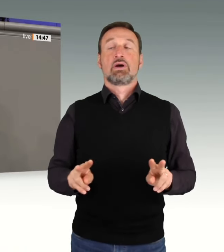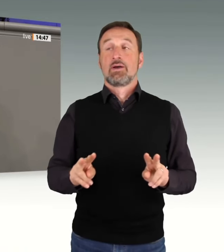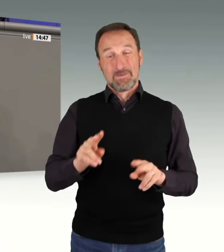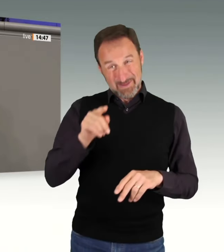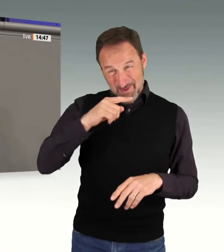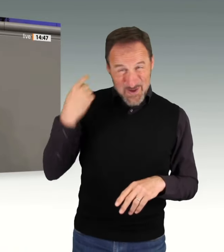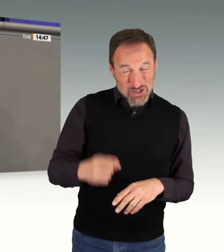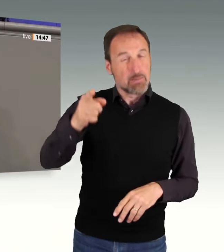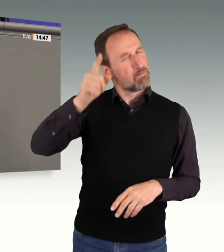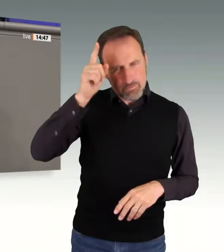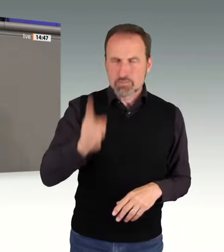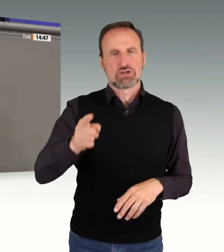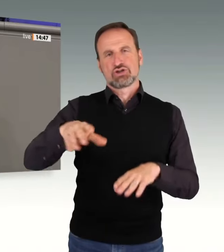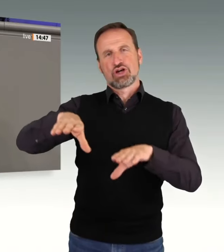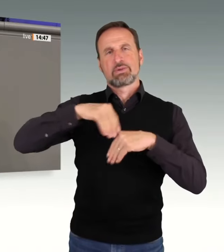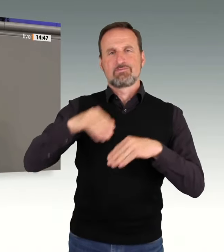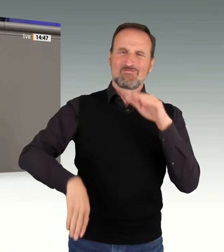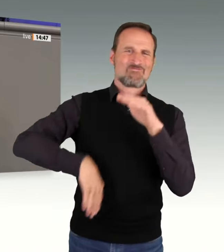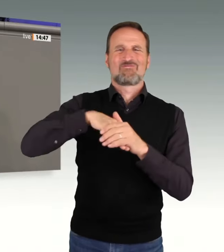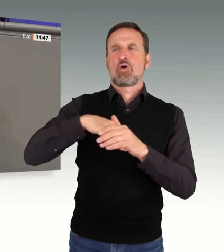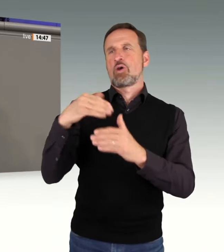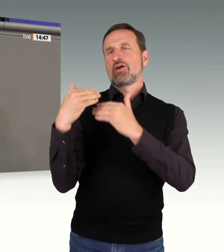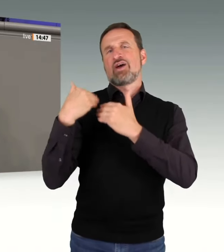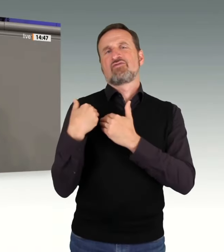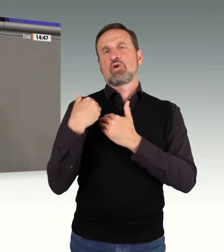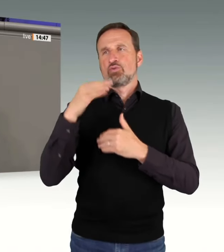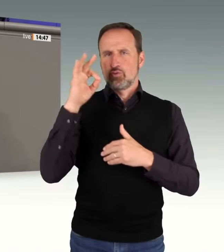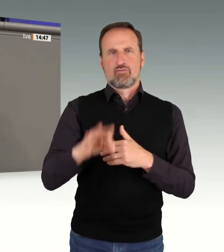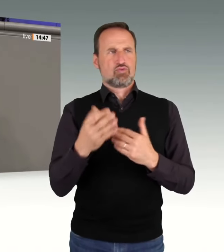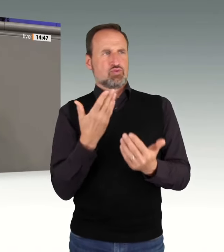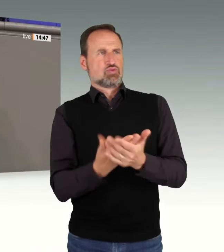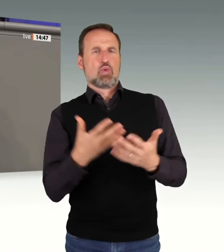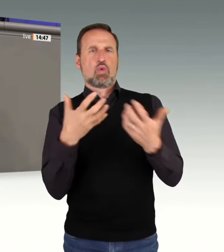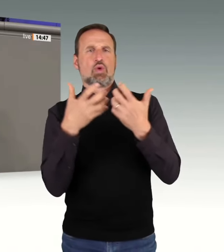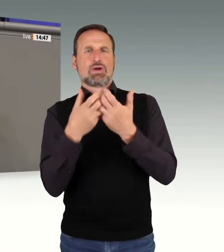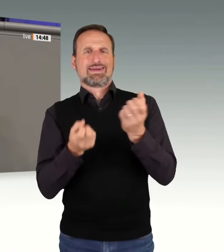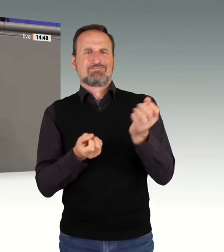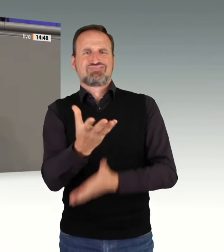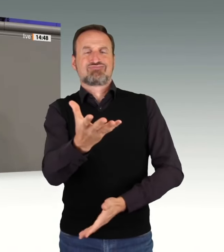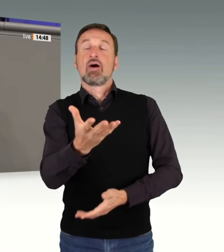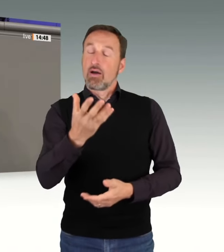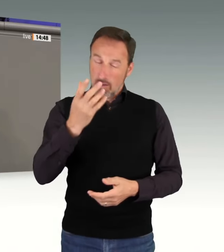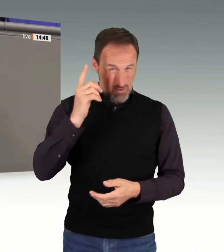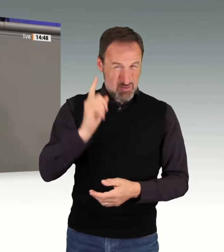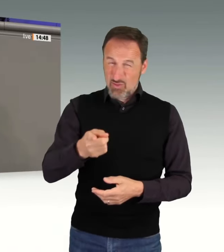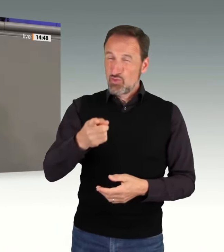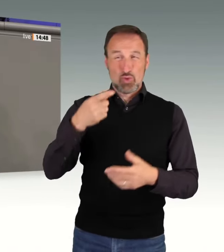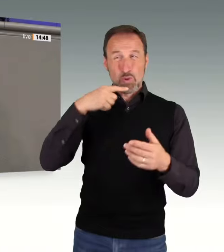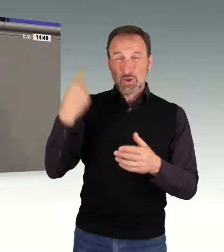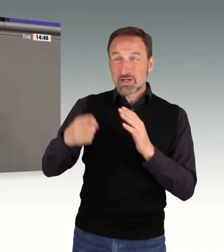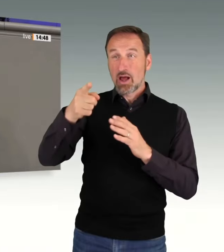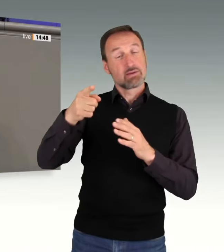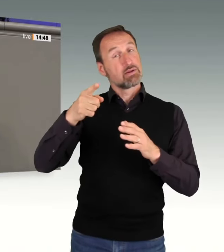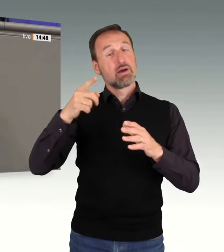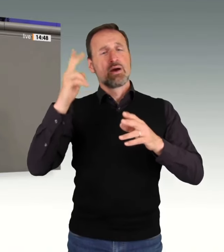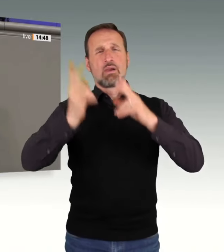Verantwortung für den entfesselten Krieg. Russland muss durch, auch durch die Beseitigung der Ruinen